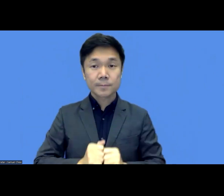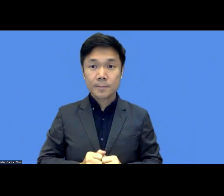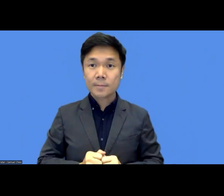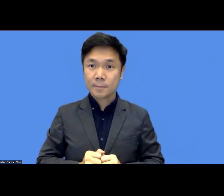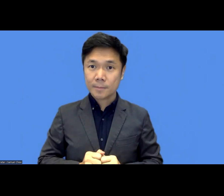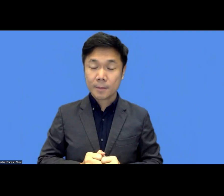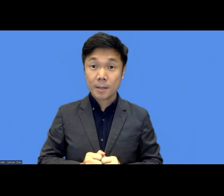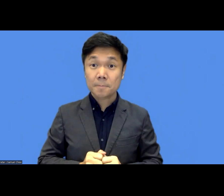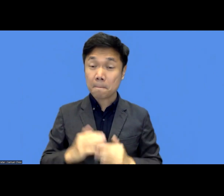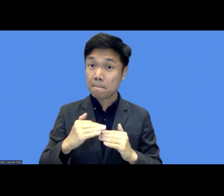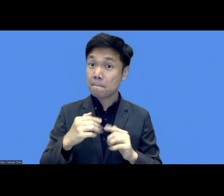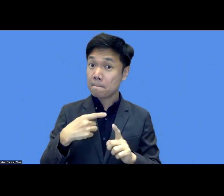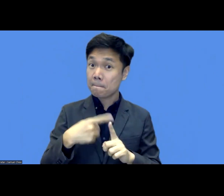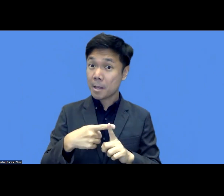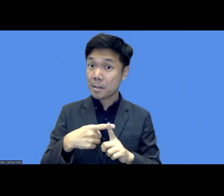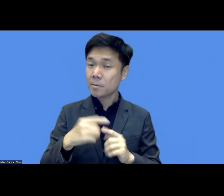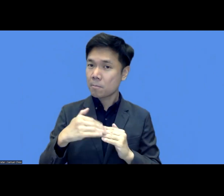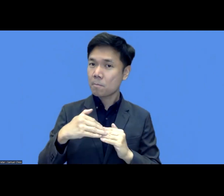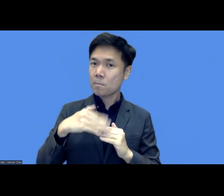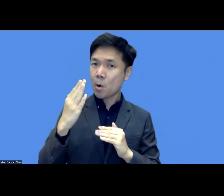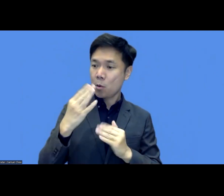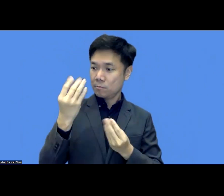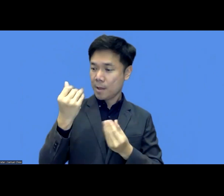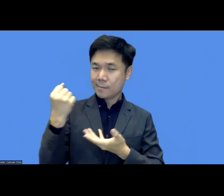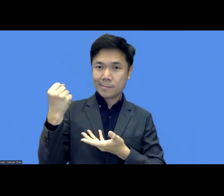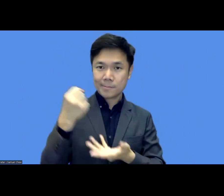de aumentar el nivel